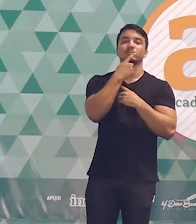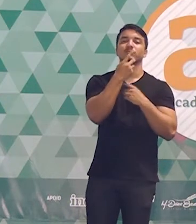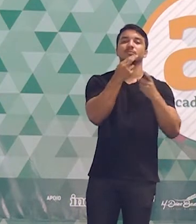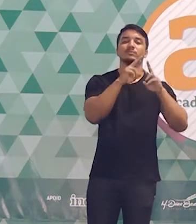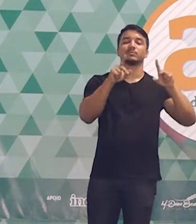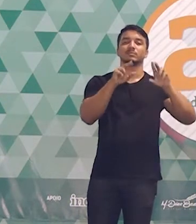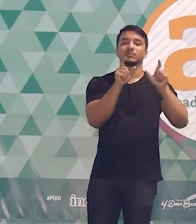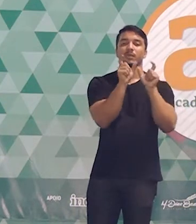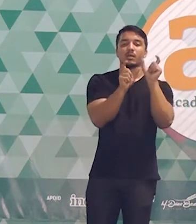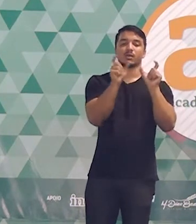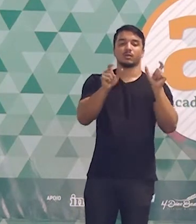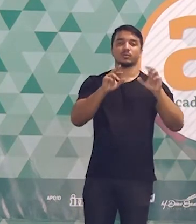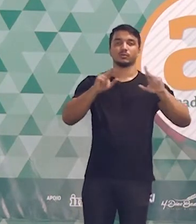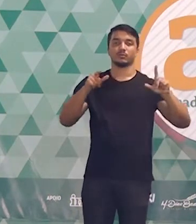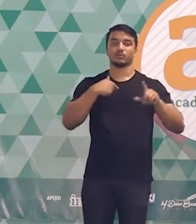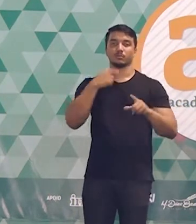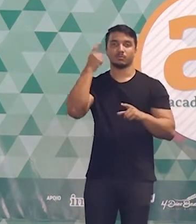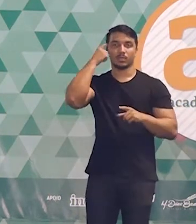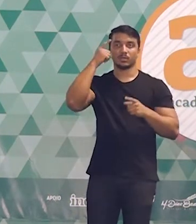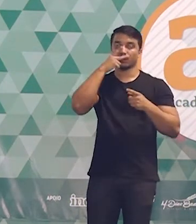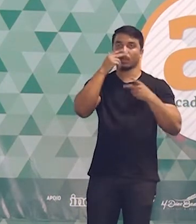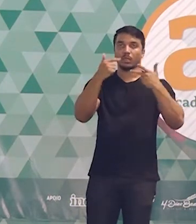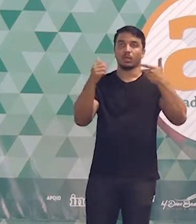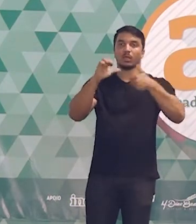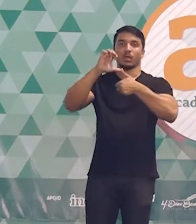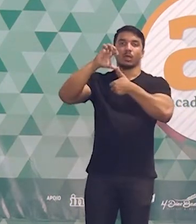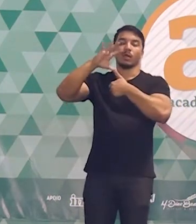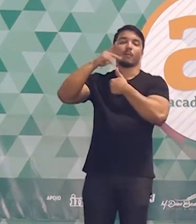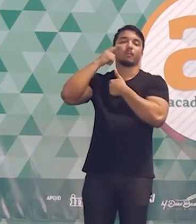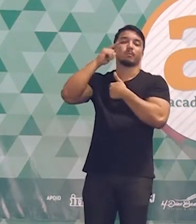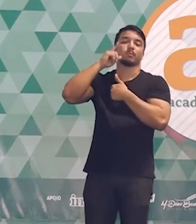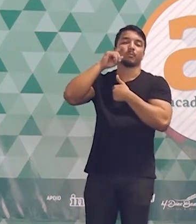porque na cabeça dele, chamar Oswald era uma forma de